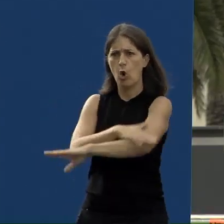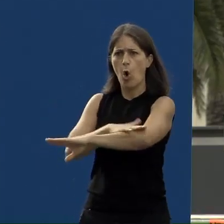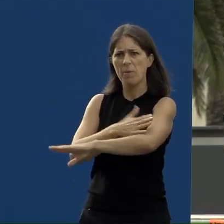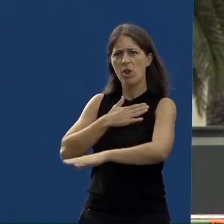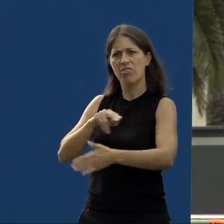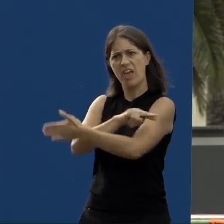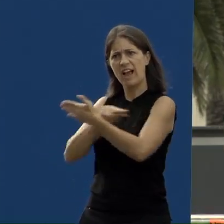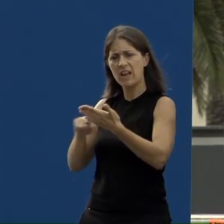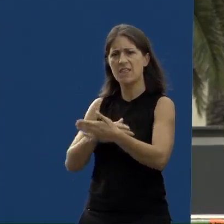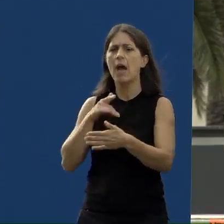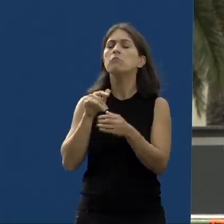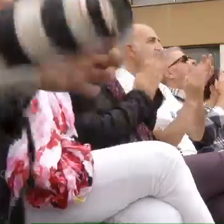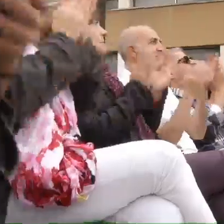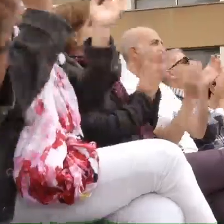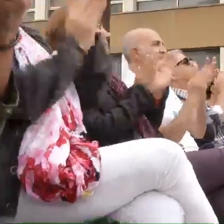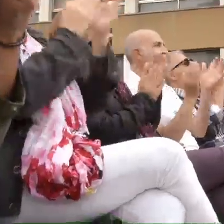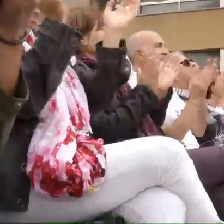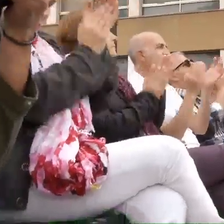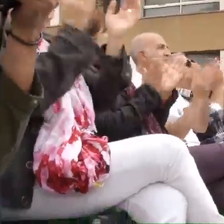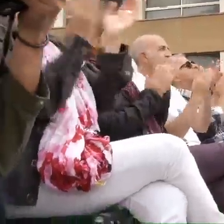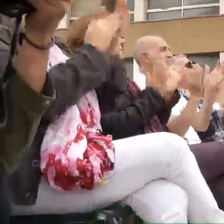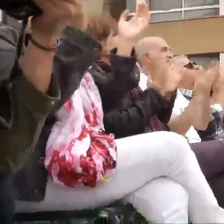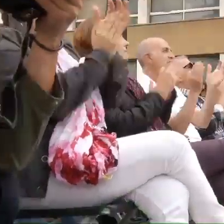a partir do día 25.